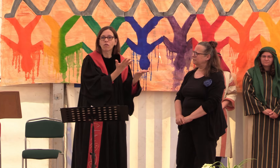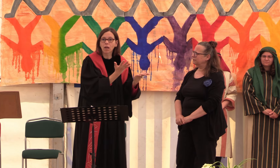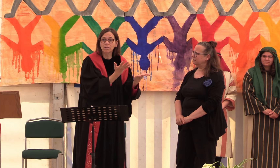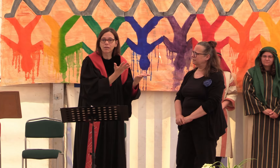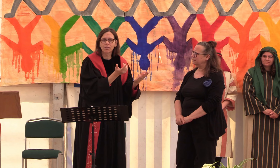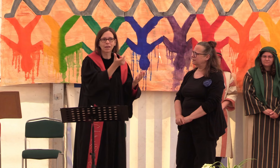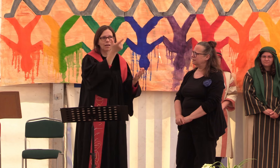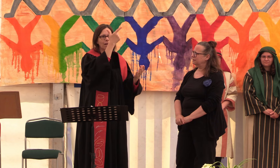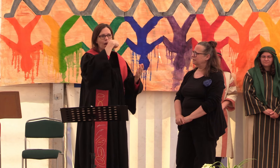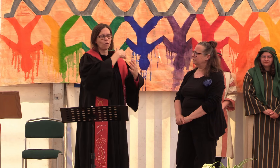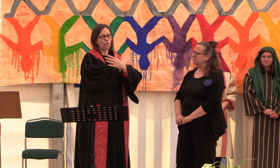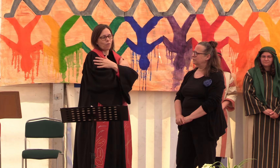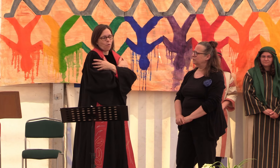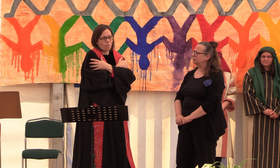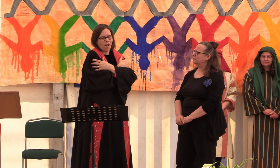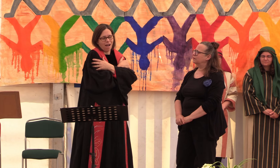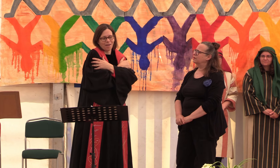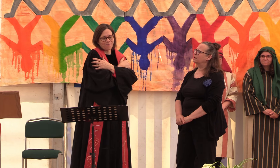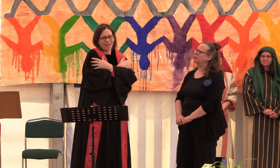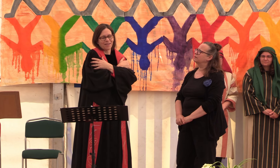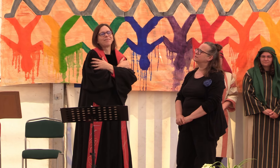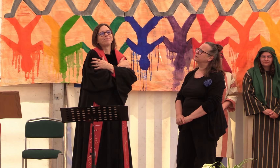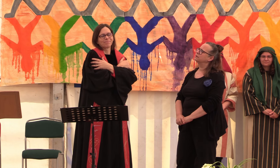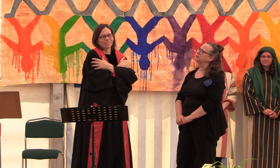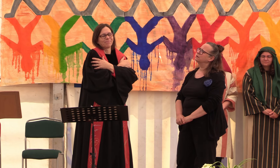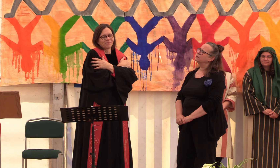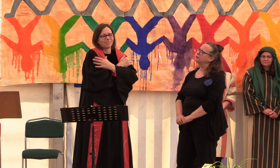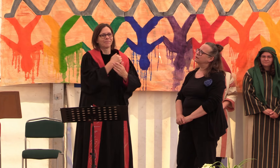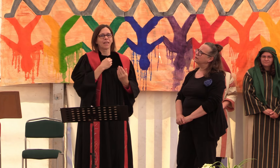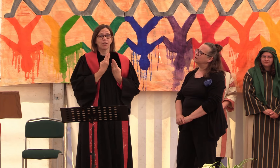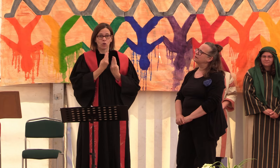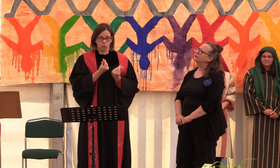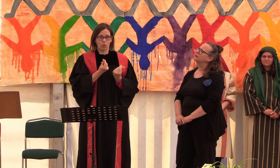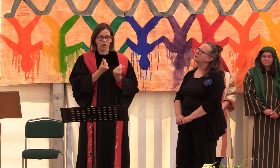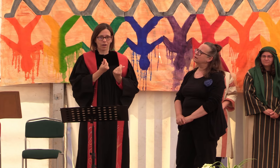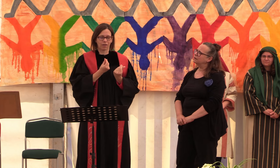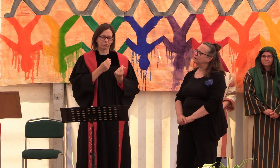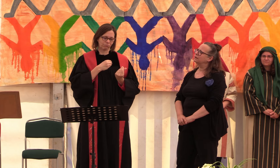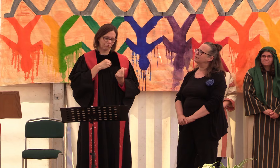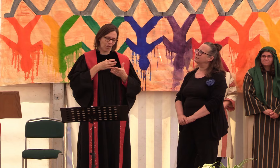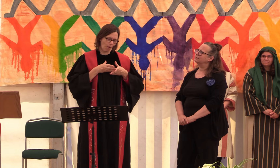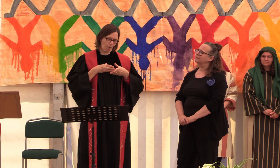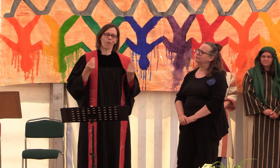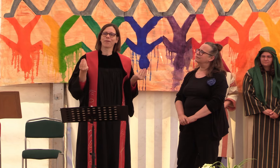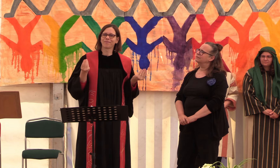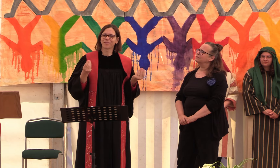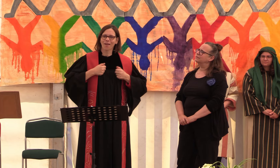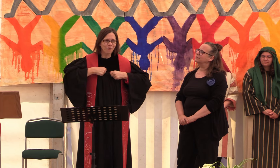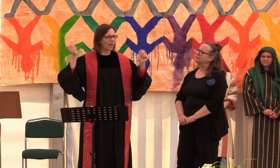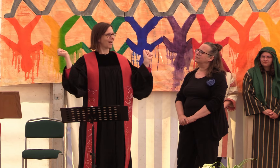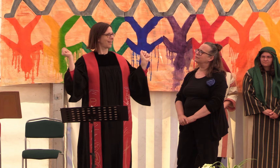ihr, Entschuldigung, es tut mir leid. Dann nimmt mich meine Mutter in den Arm. Und ich